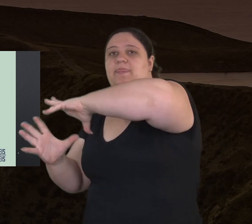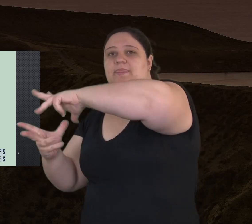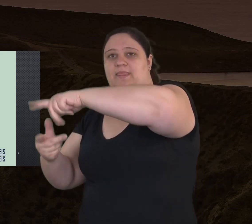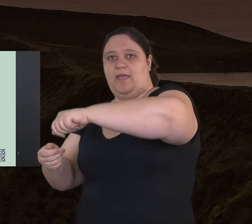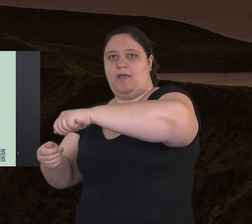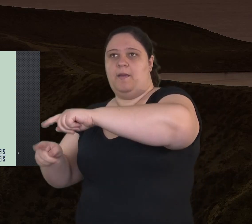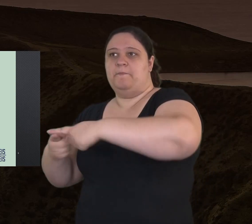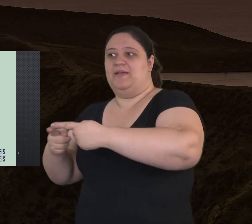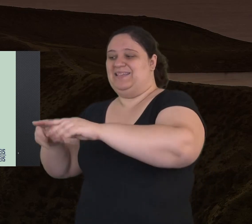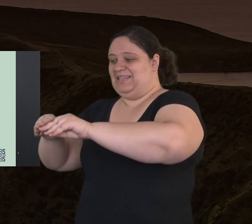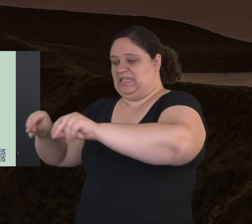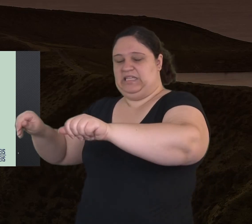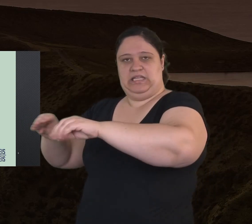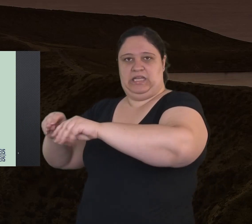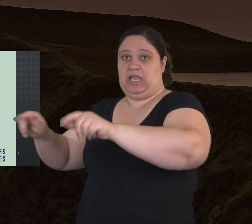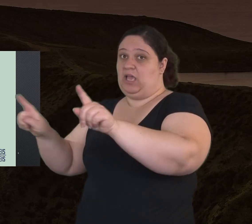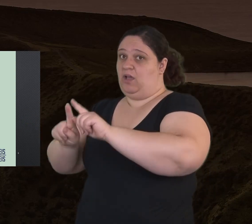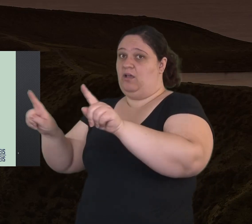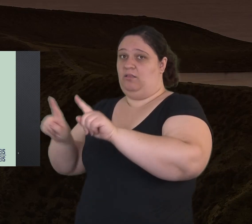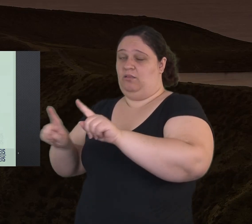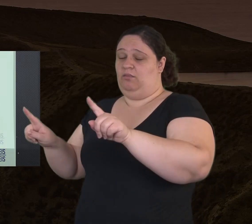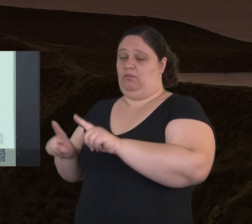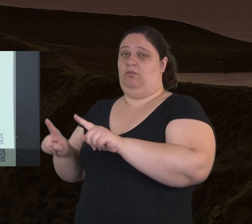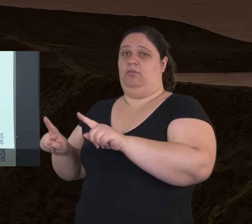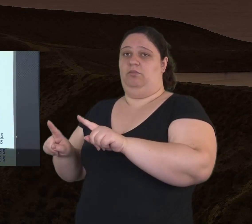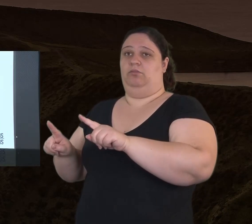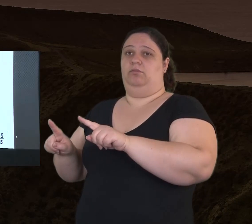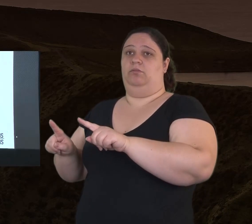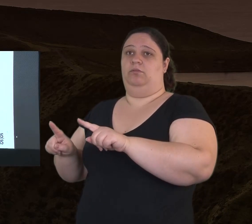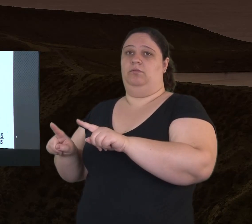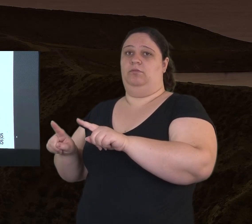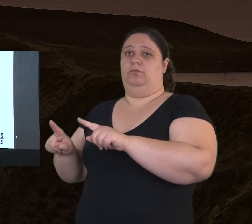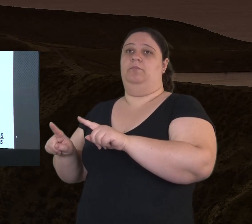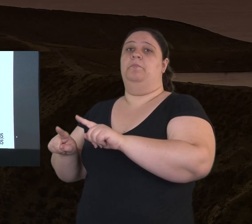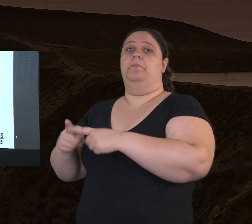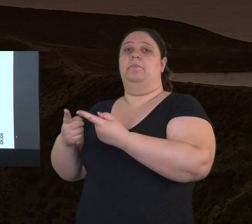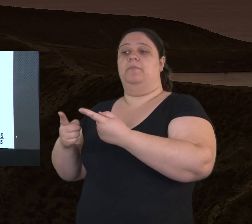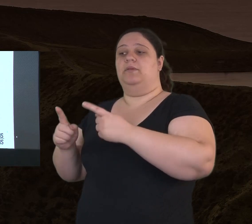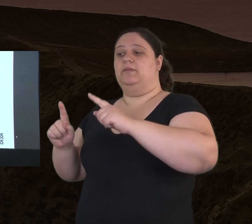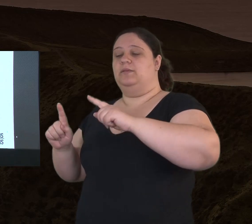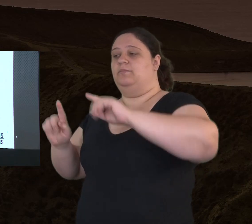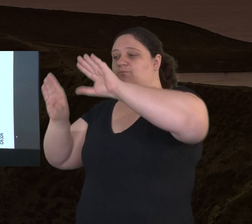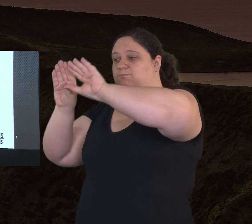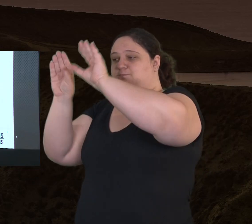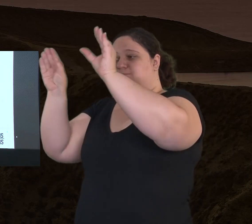necessariamente para a superfície da terra. Ele o lançou para, né,